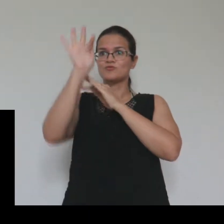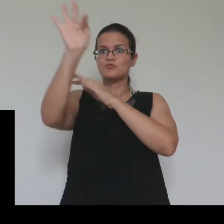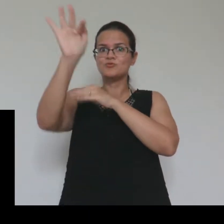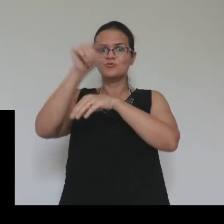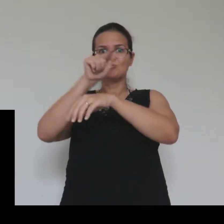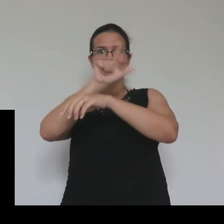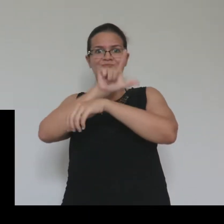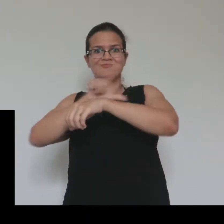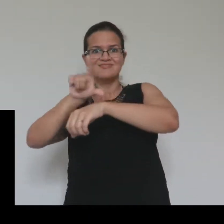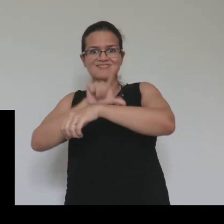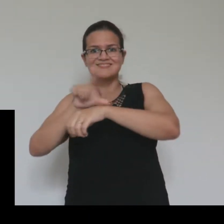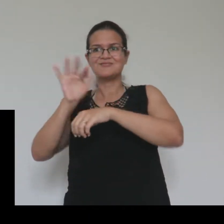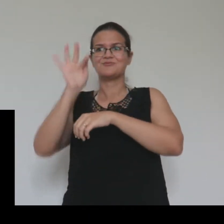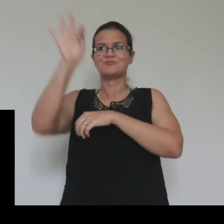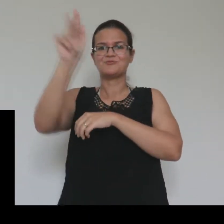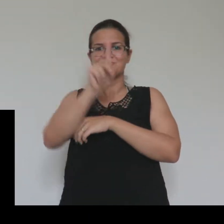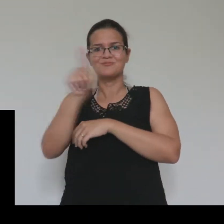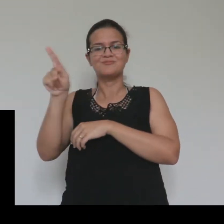futuros professores,